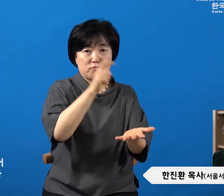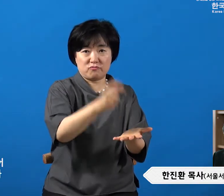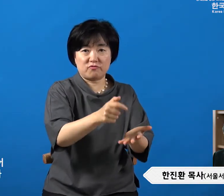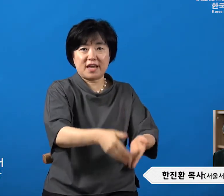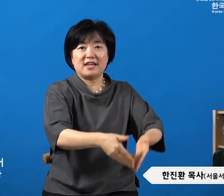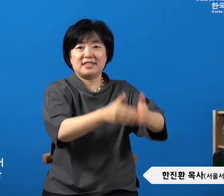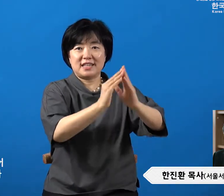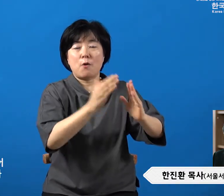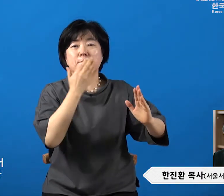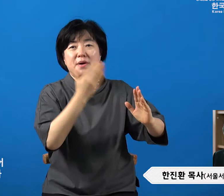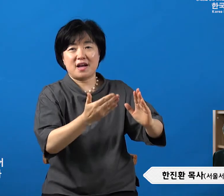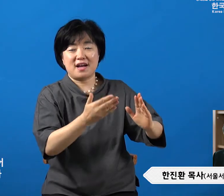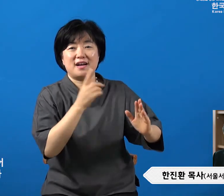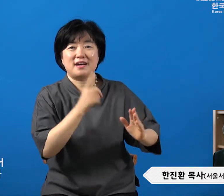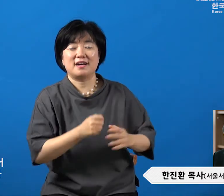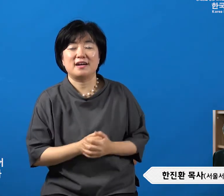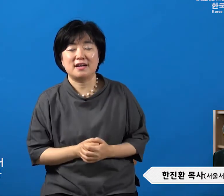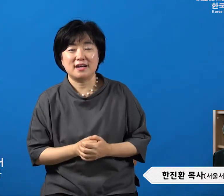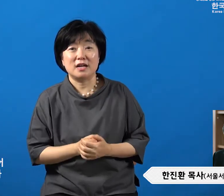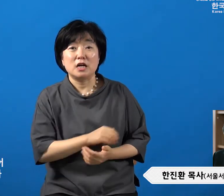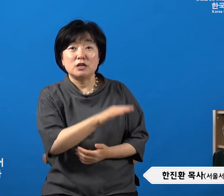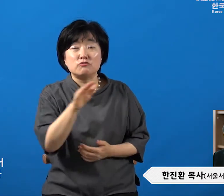자, 그런데 우리 천국 백성은